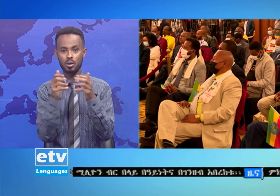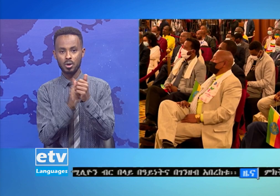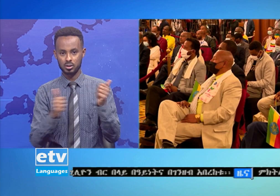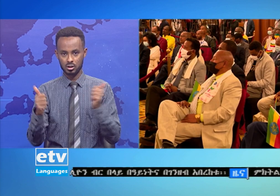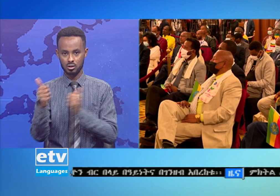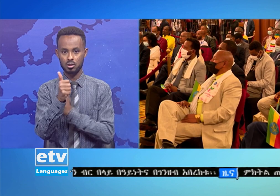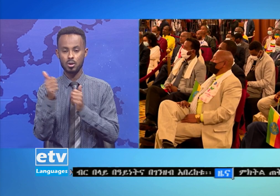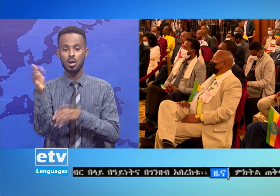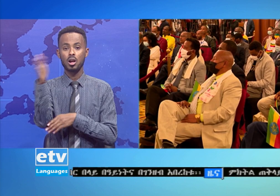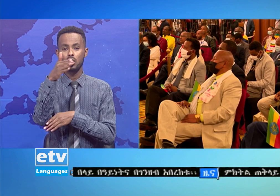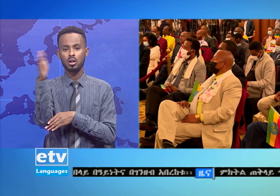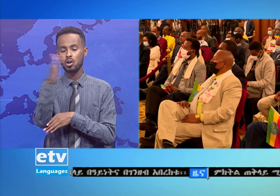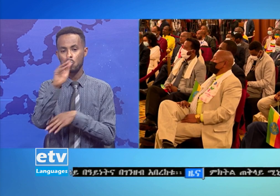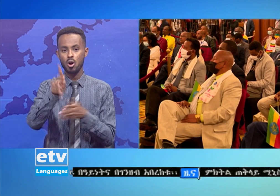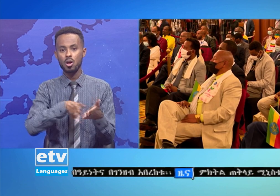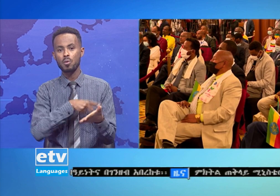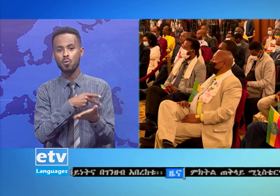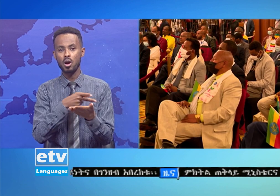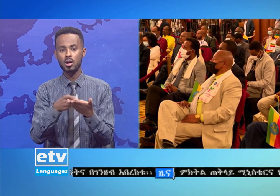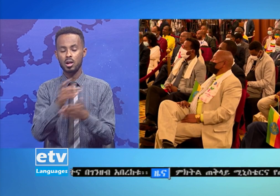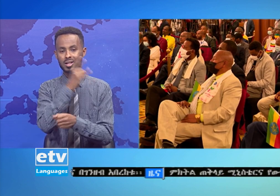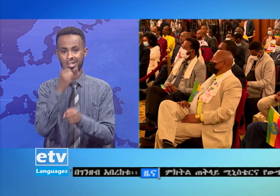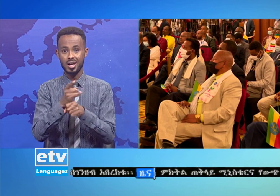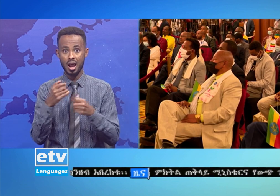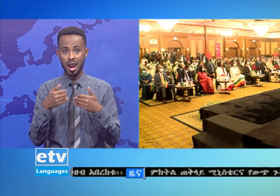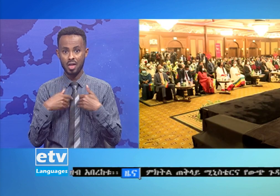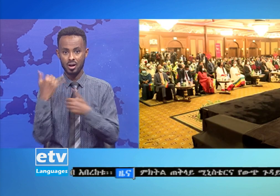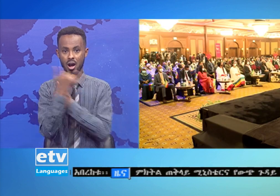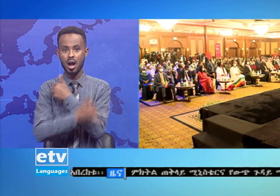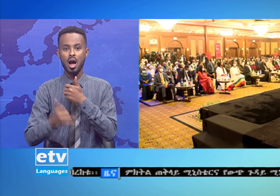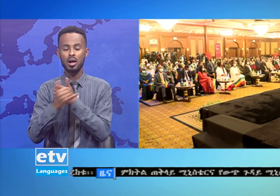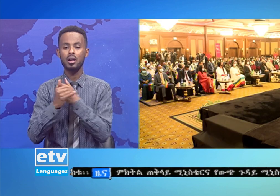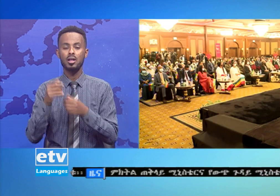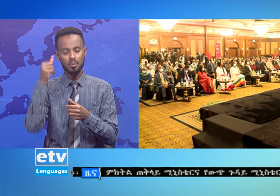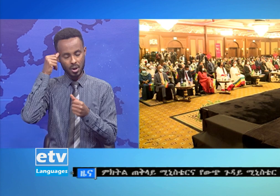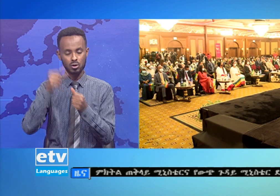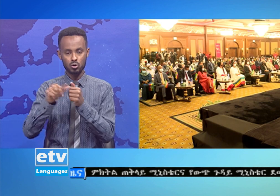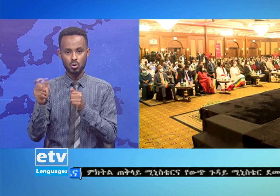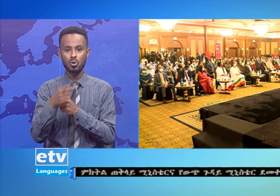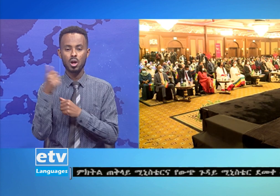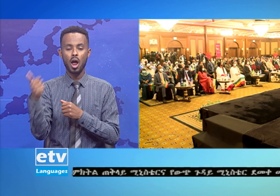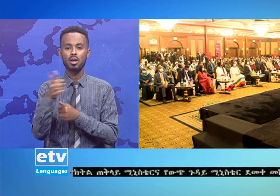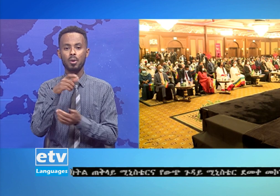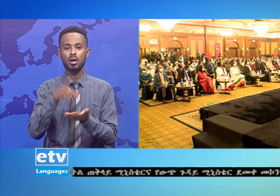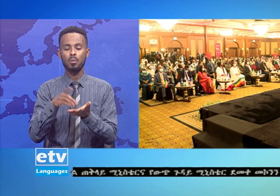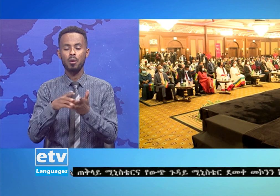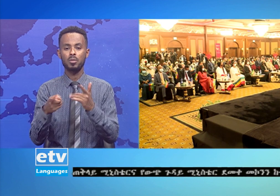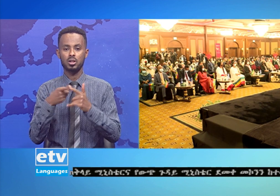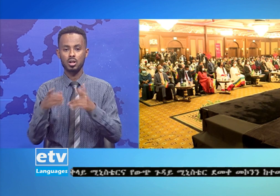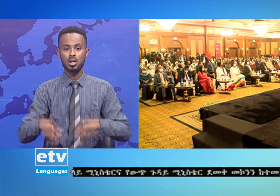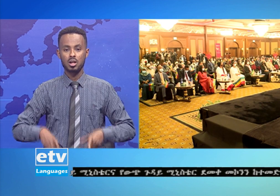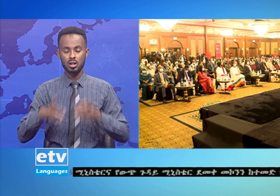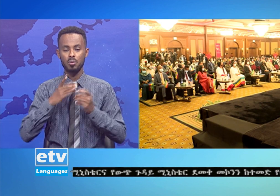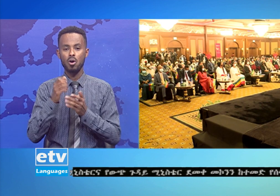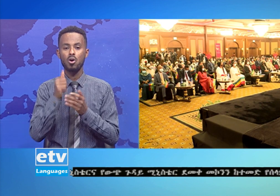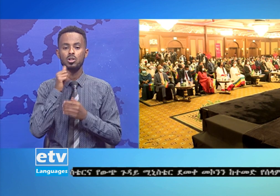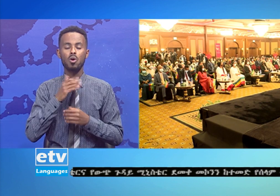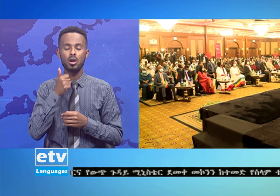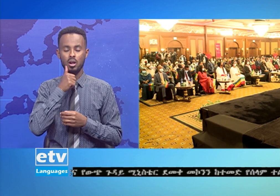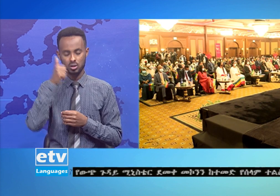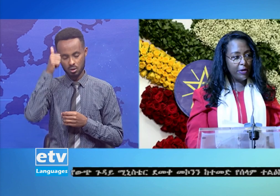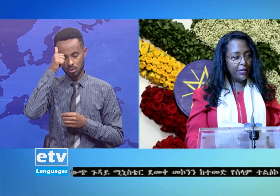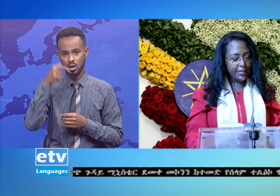የሚያስቀድም ለሰንደቋ የሚዋደቅላት ዜጋ ያላትን ሀገር የሚዘክር መሆኑን የአዲስ አበባ ከተማ ምክትል ከንቲባ ወይዘሮ አዳነች